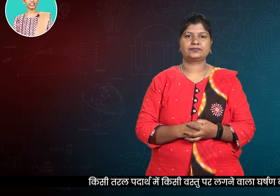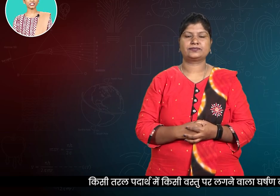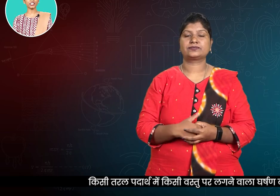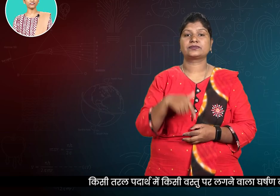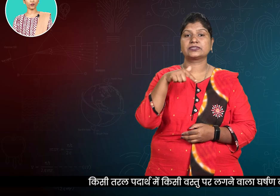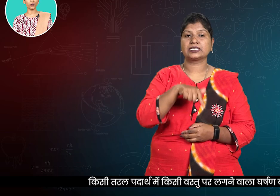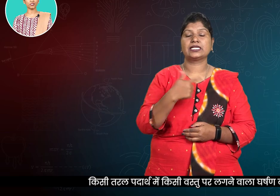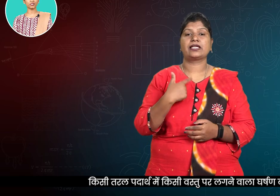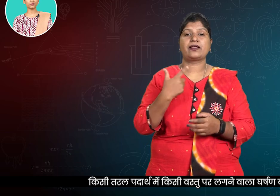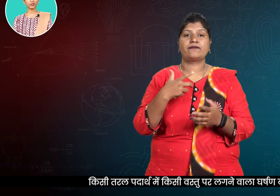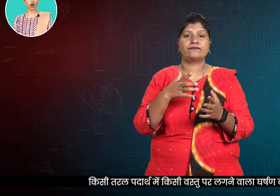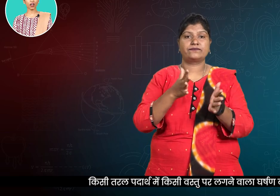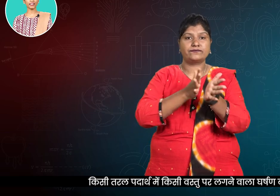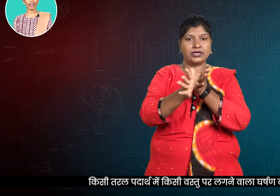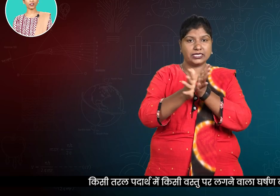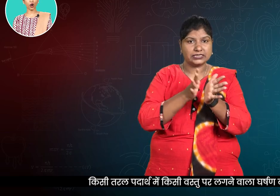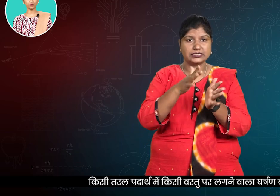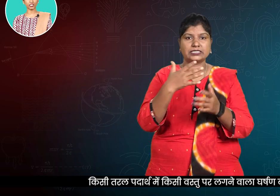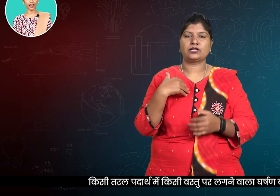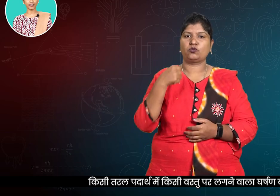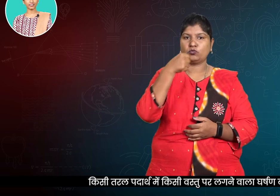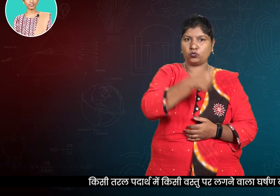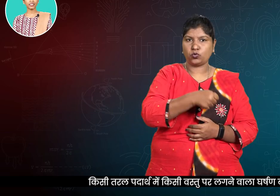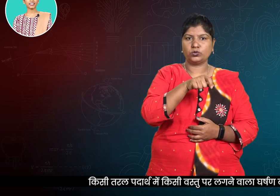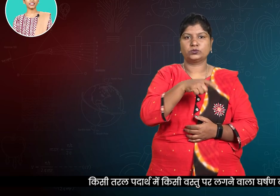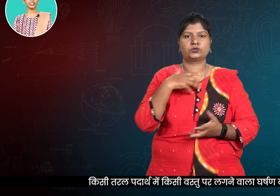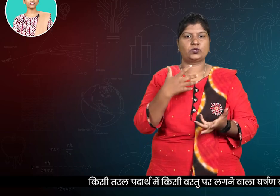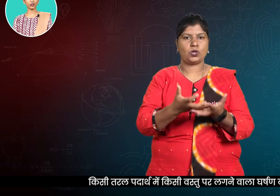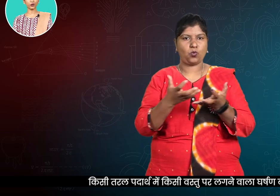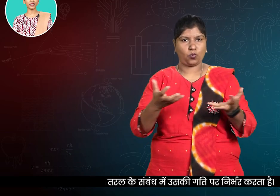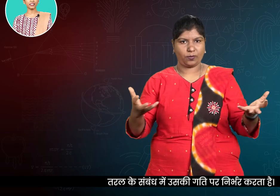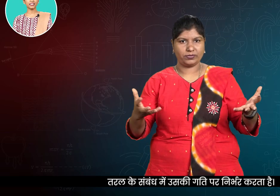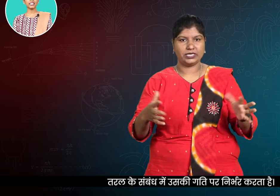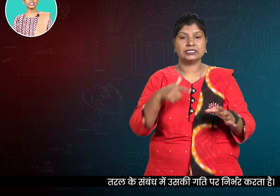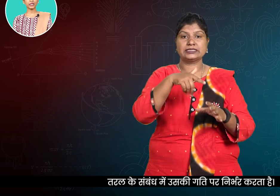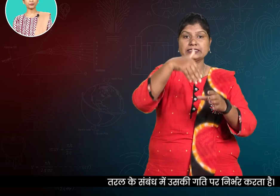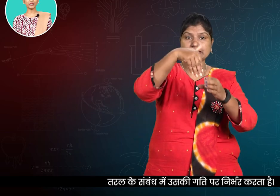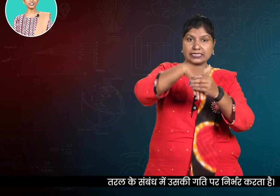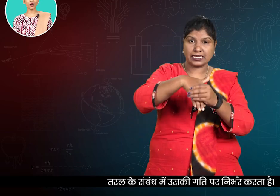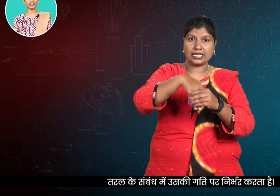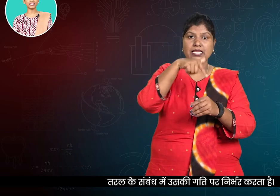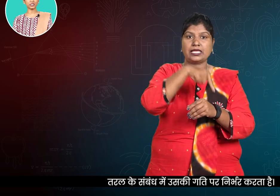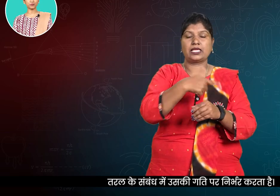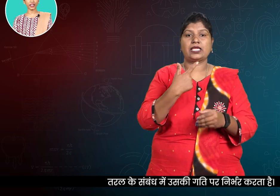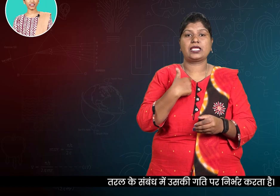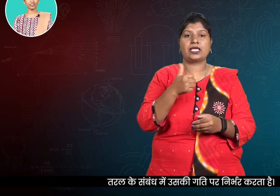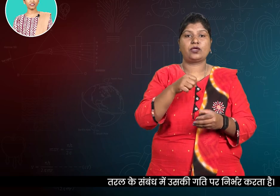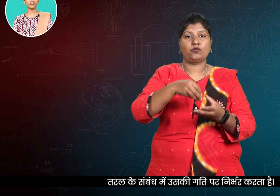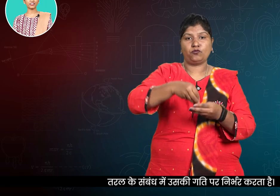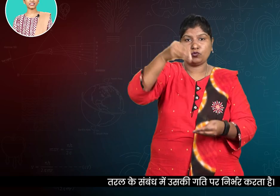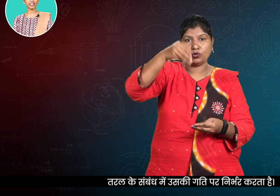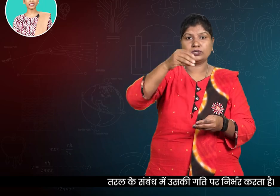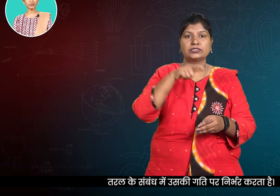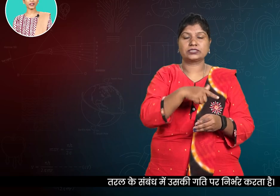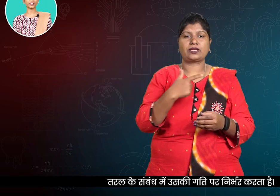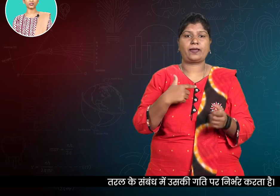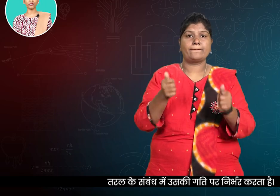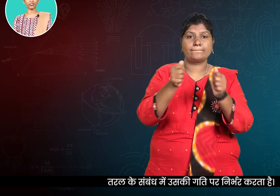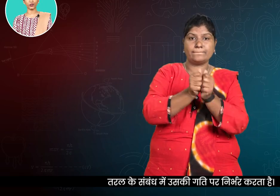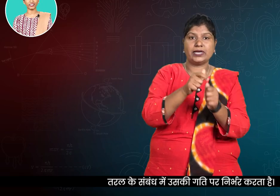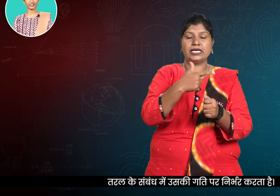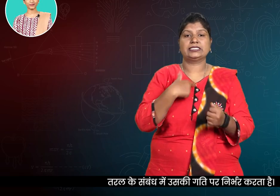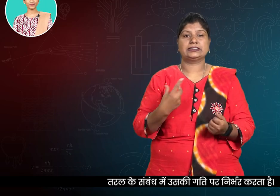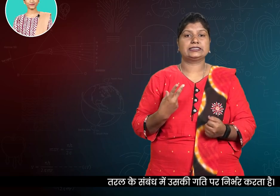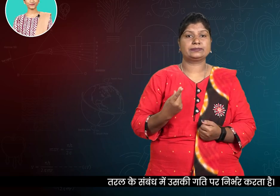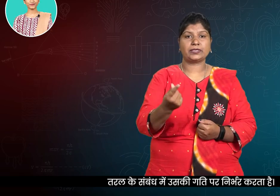किसी तरल पदार्थ में किसी वस्तूपर लगाने वाला घर्षन बल तरल के सम्मन में उसकी गति पर निर्भर करता